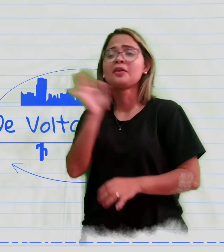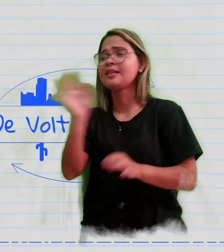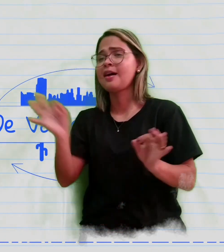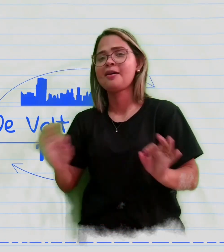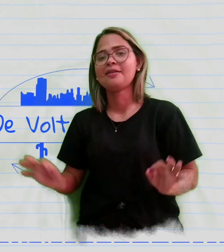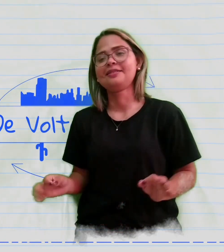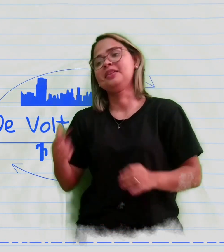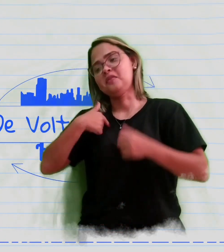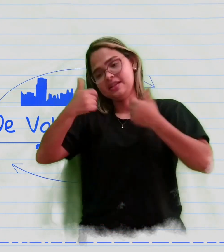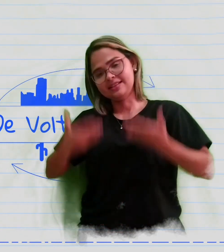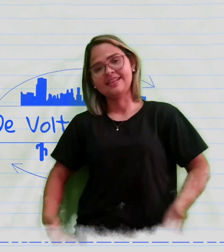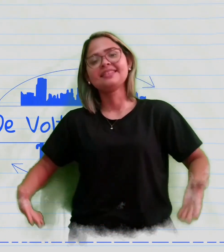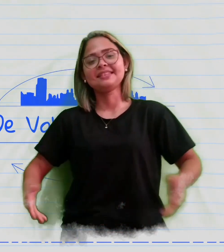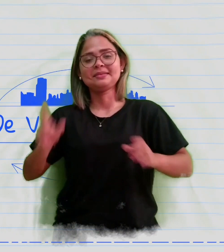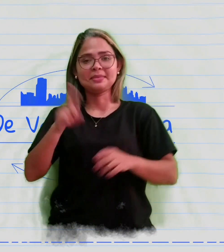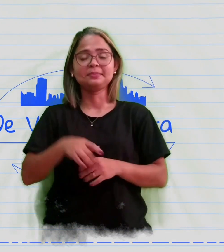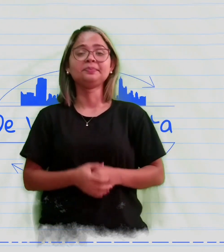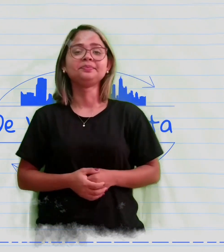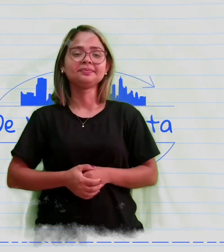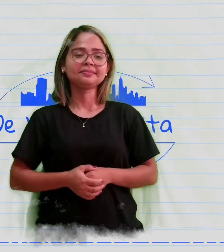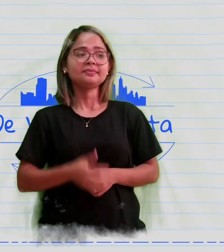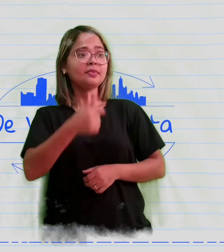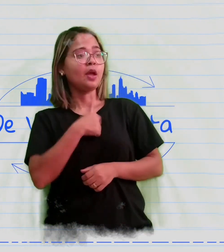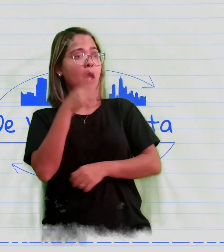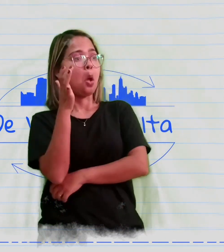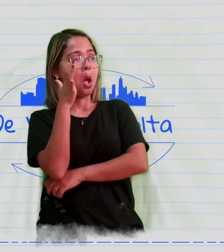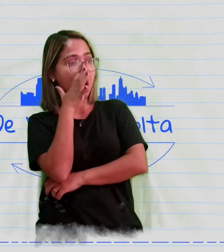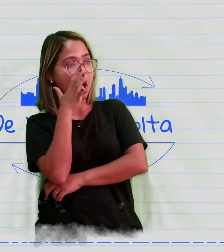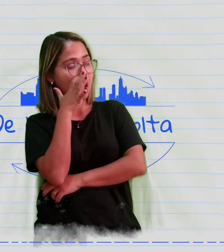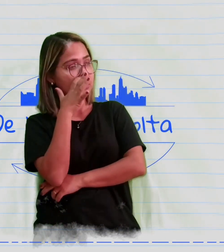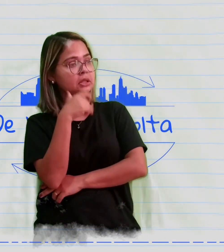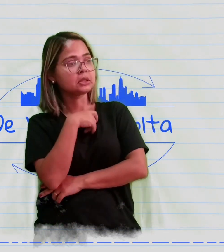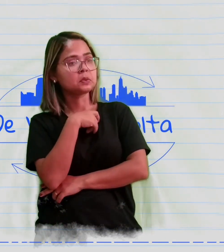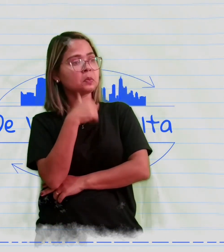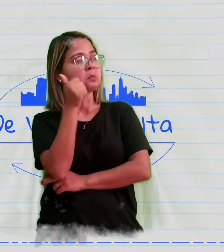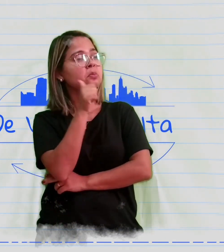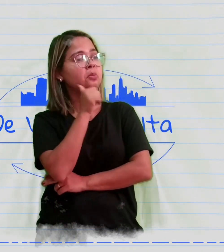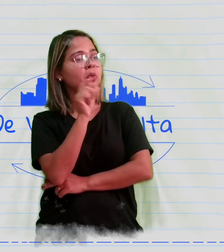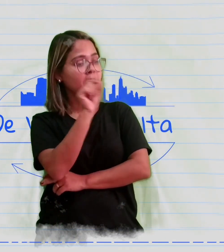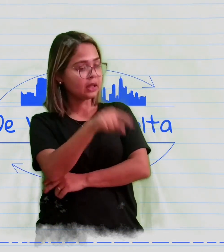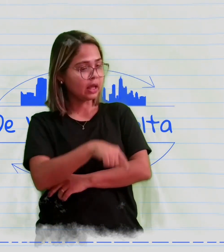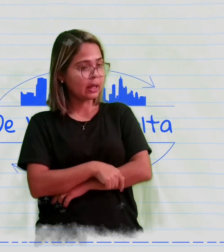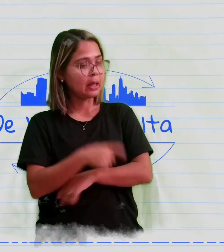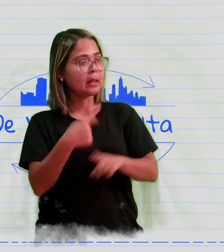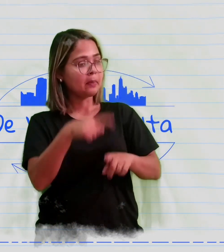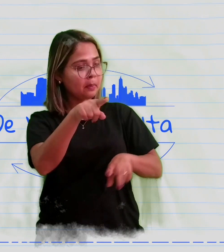Aí eu falei, vai ser assim. Aí hoje eu assisto, eu fico assim, mulher, que não botou chinela,